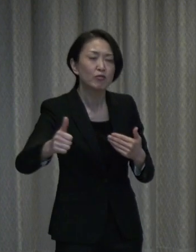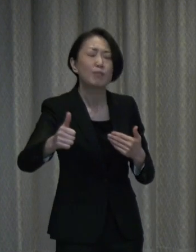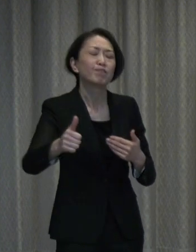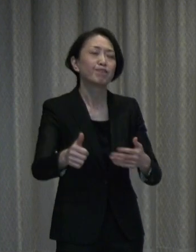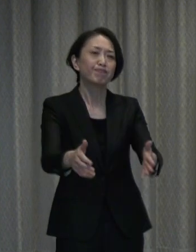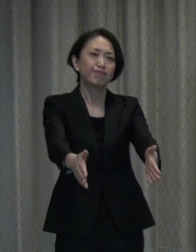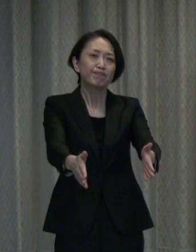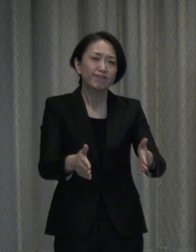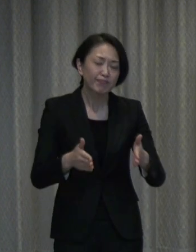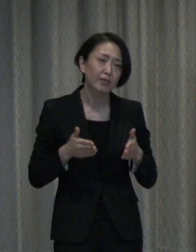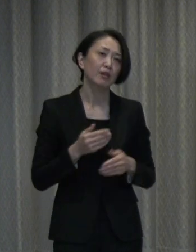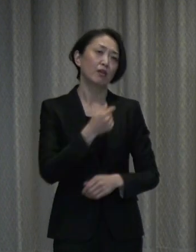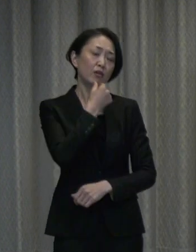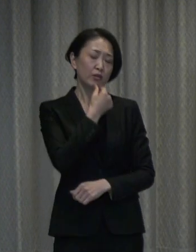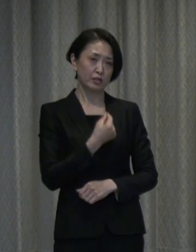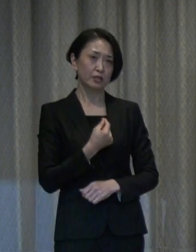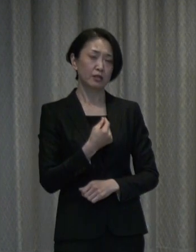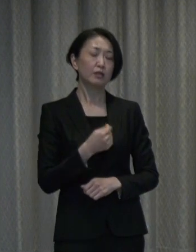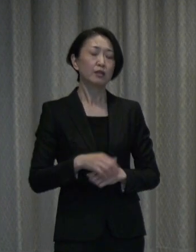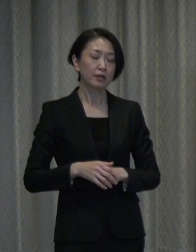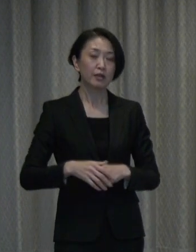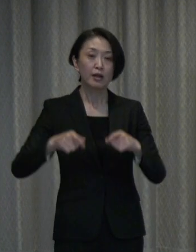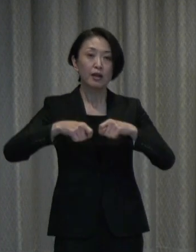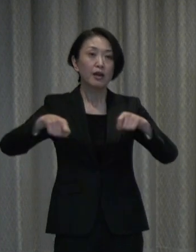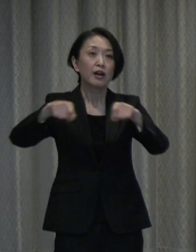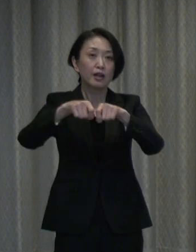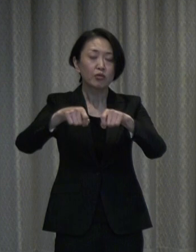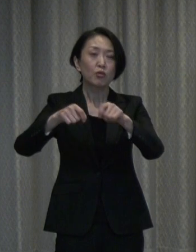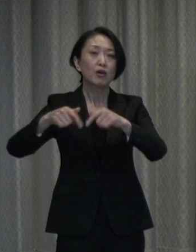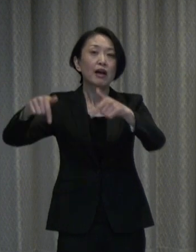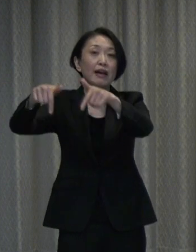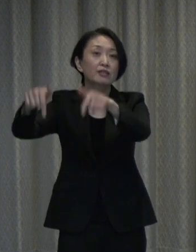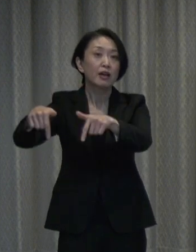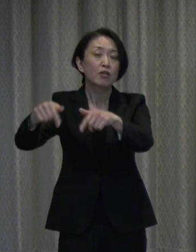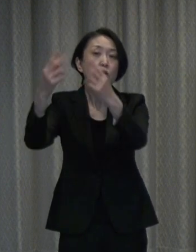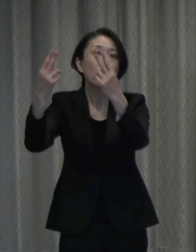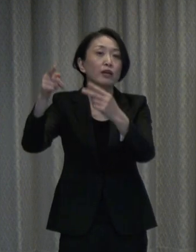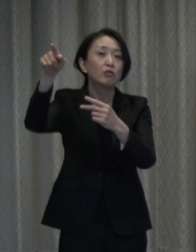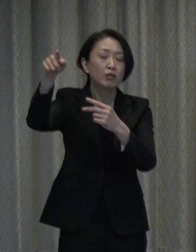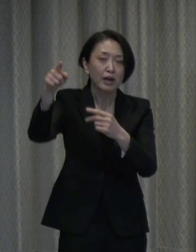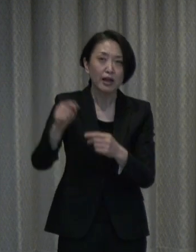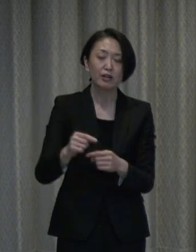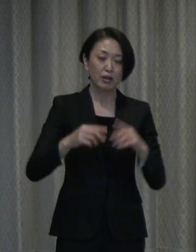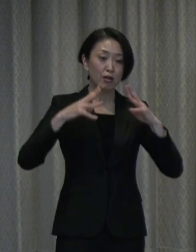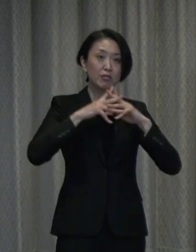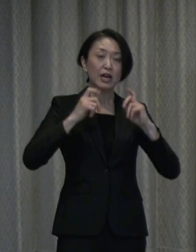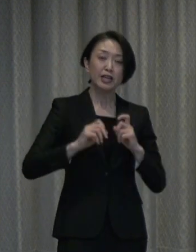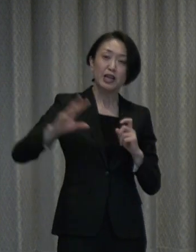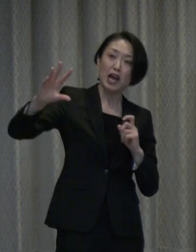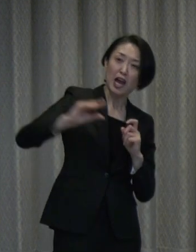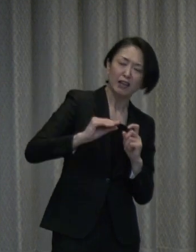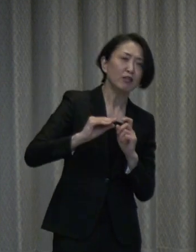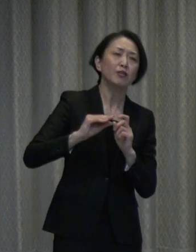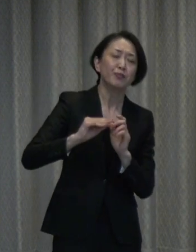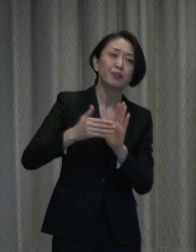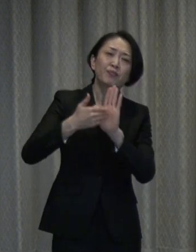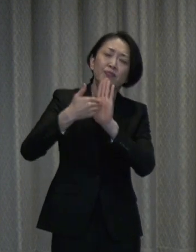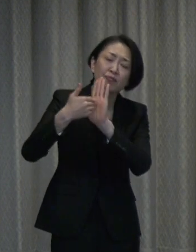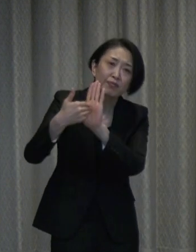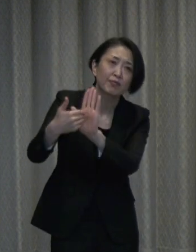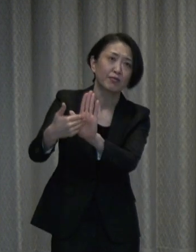。また関東や関西や北海道から人が宮城県に来ることのない